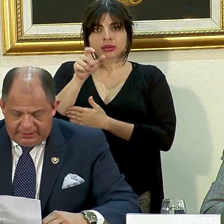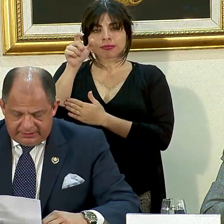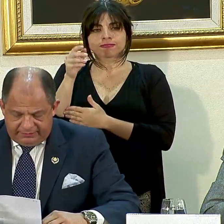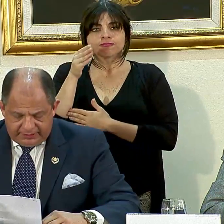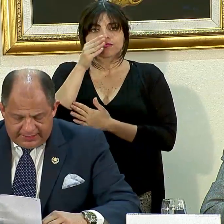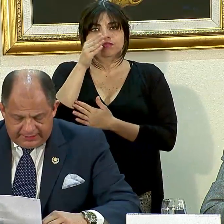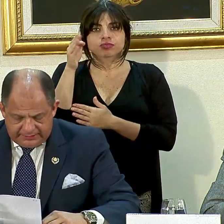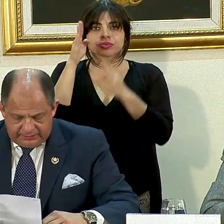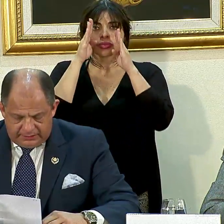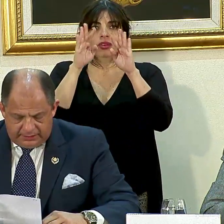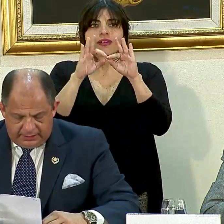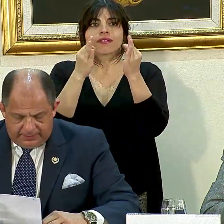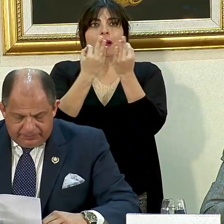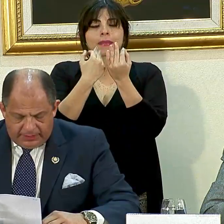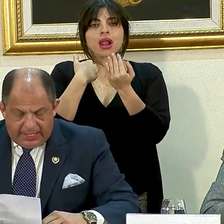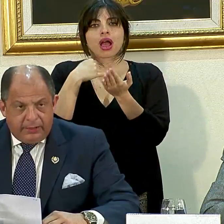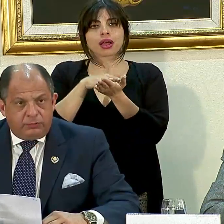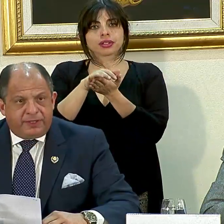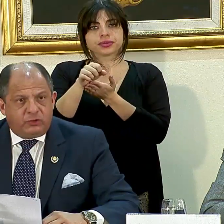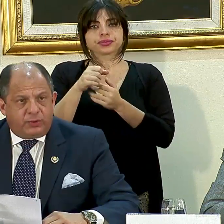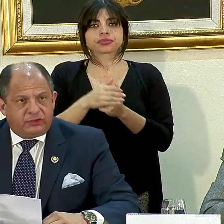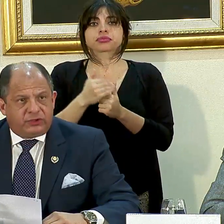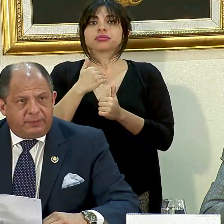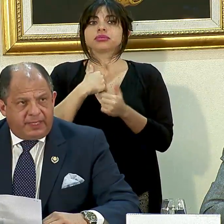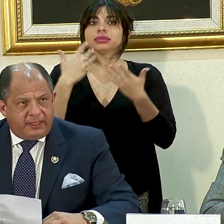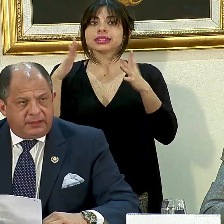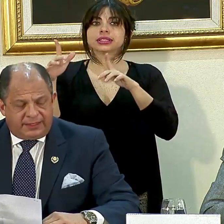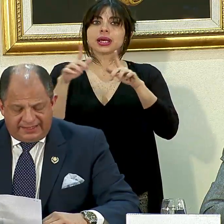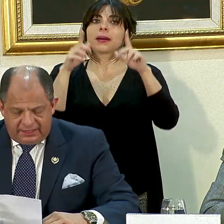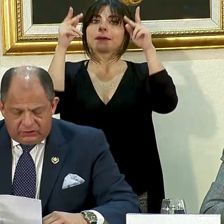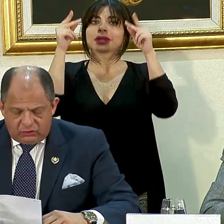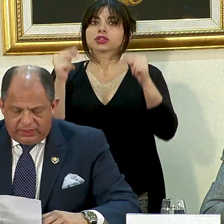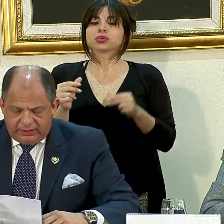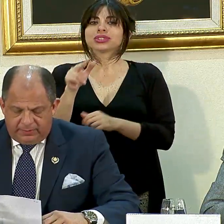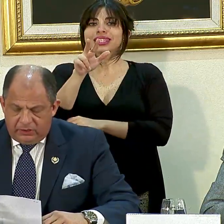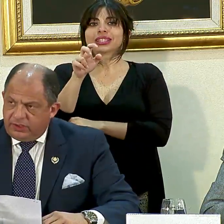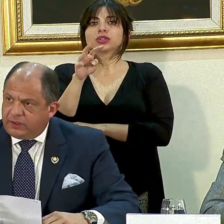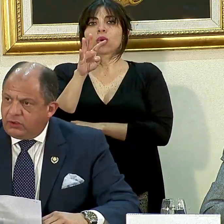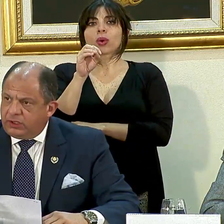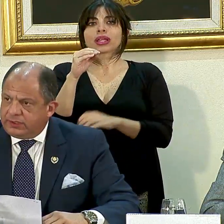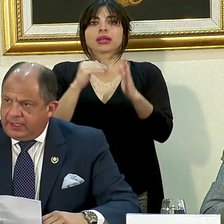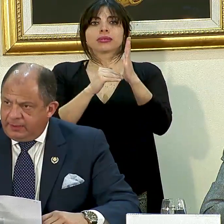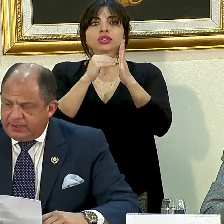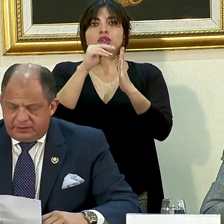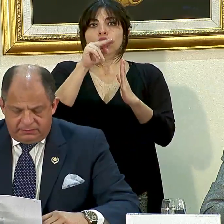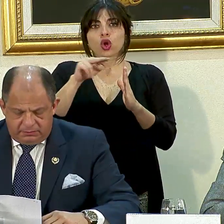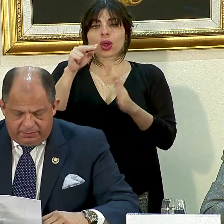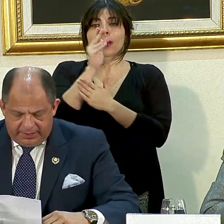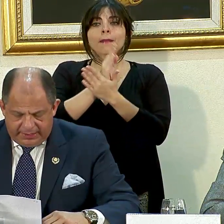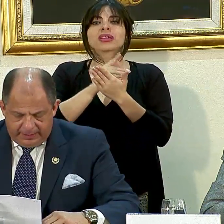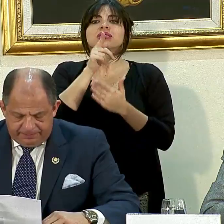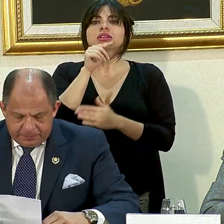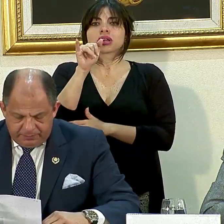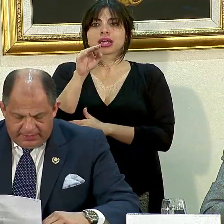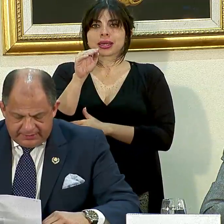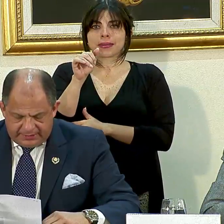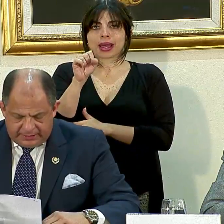a familias afectadas. Hay un presupuesto también de 340 millones de colones de Limas